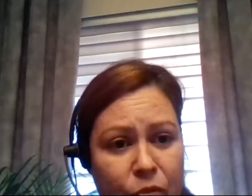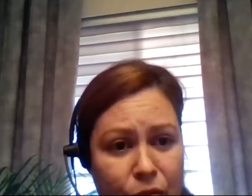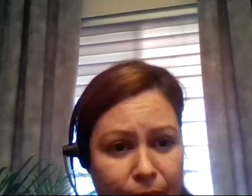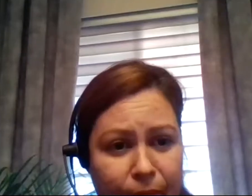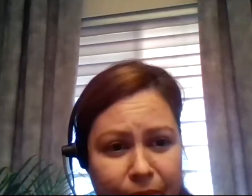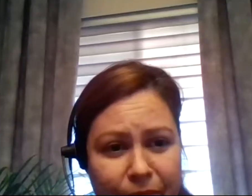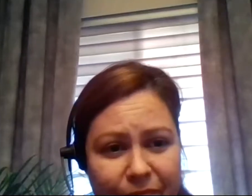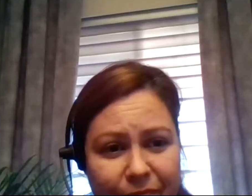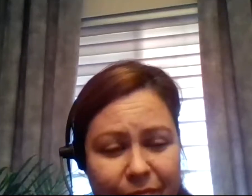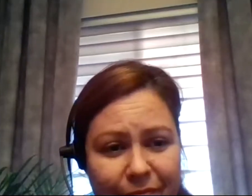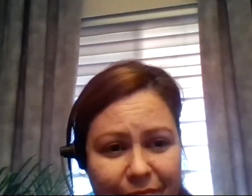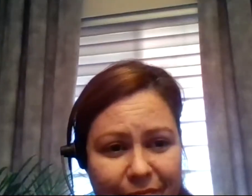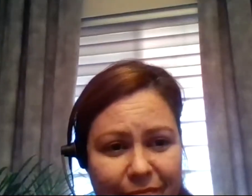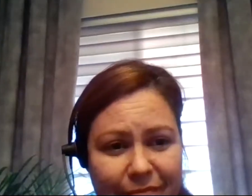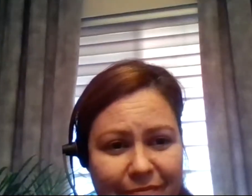que podamos.